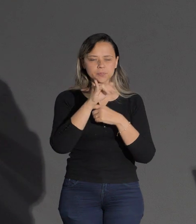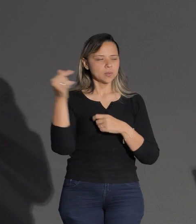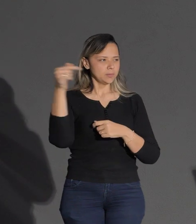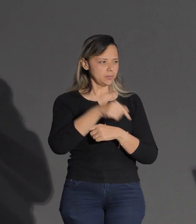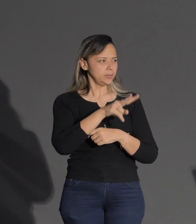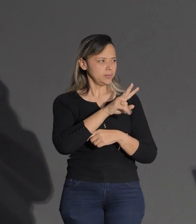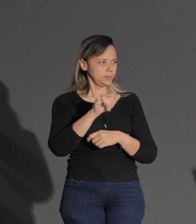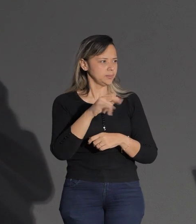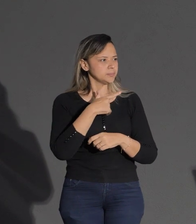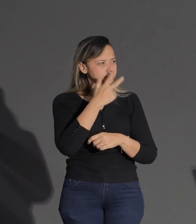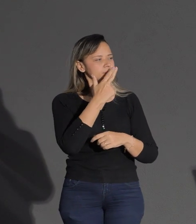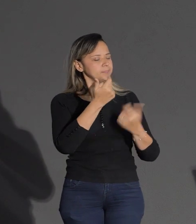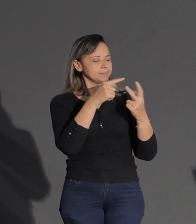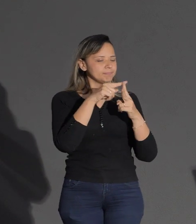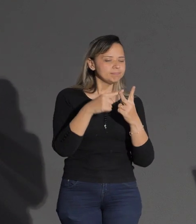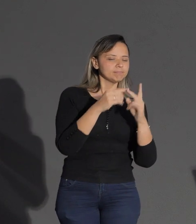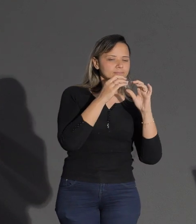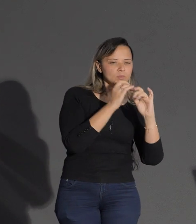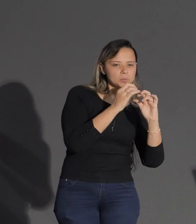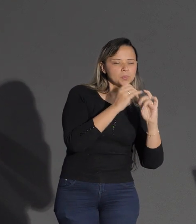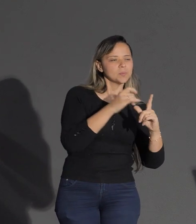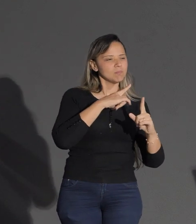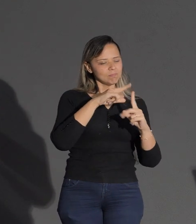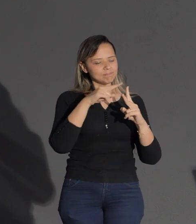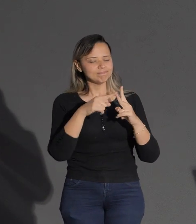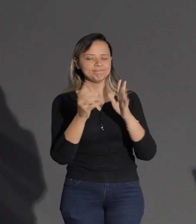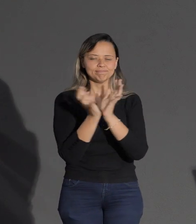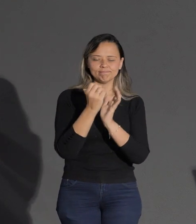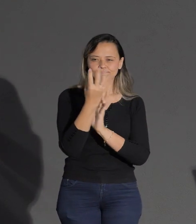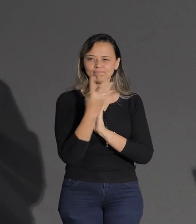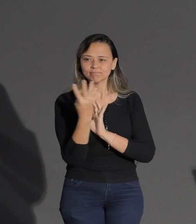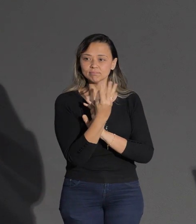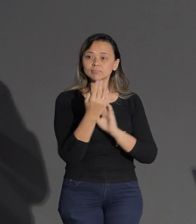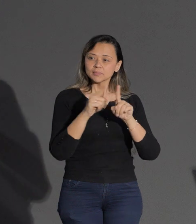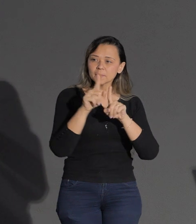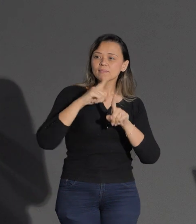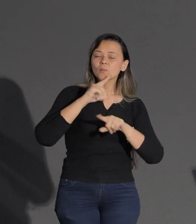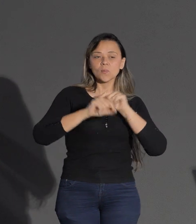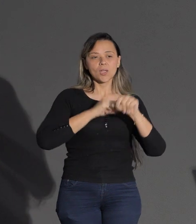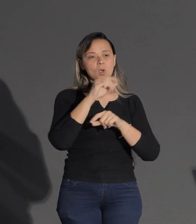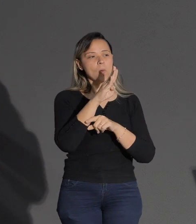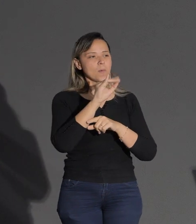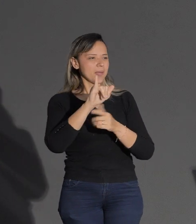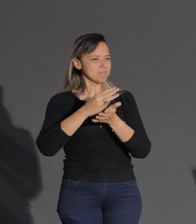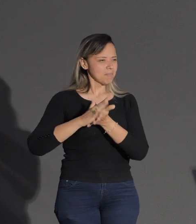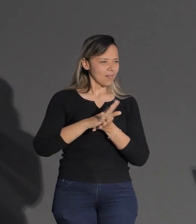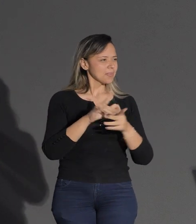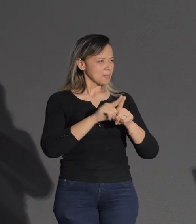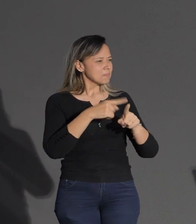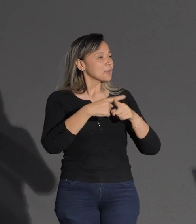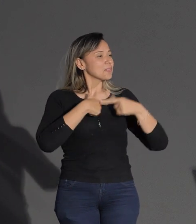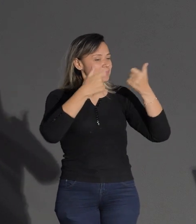que é Palhetas Duplas, vai ter trio de oboé, quarteto. E aí, ainda vai ter oboé e fagote. Por que eu estou falando